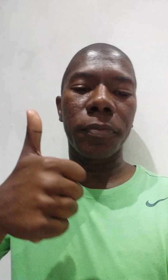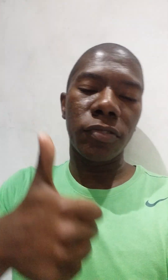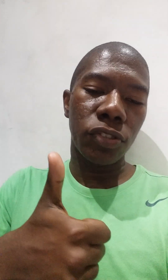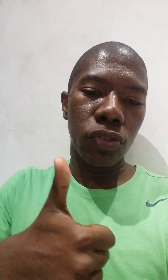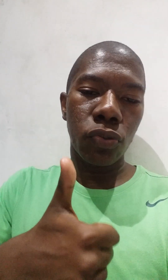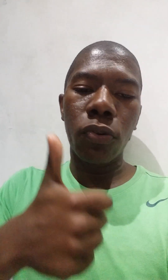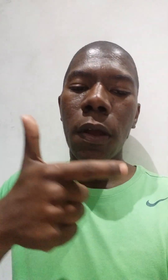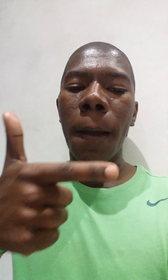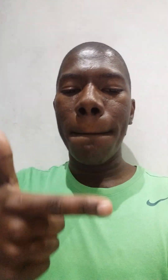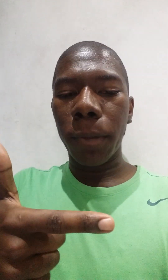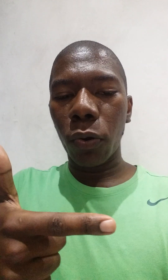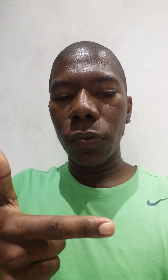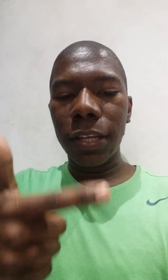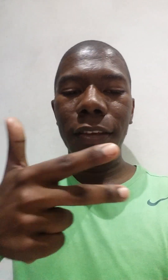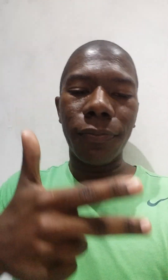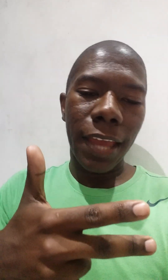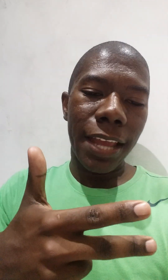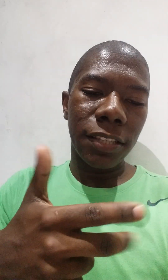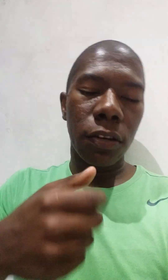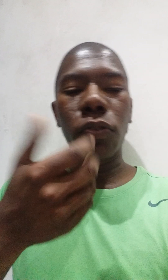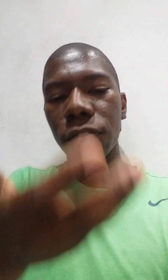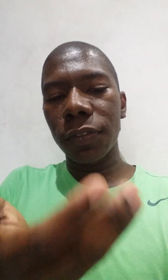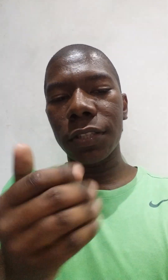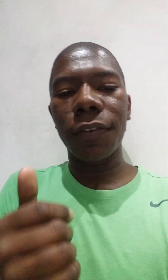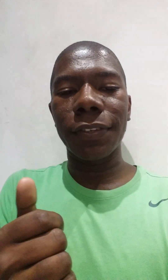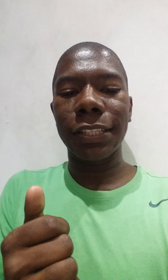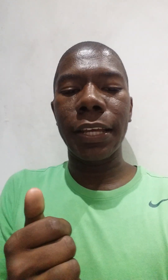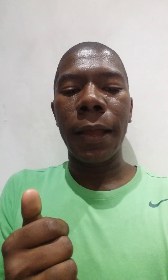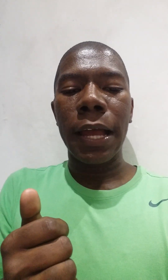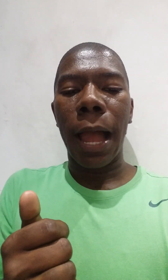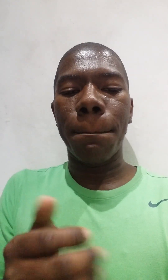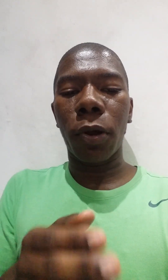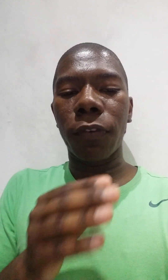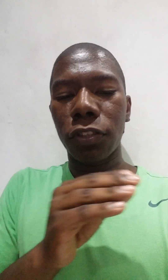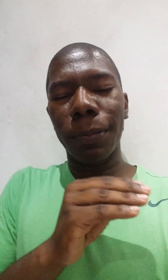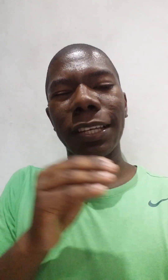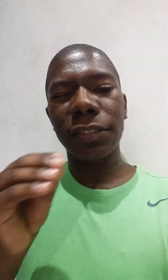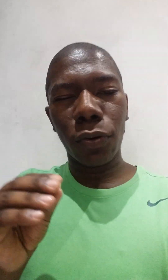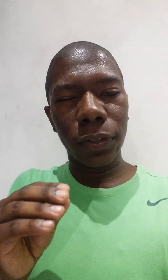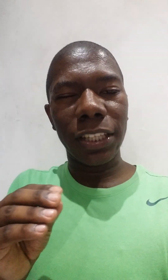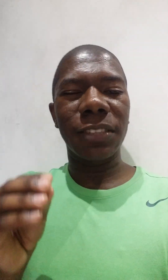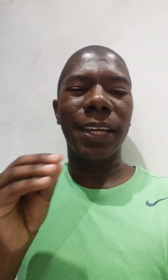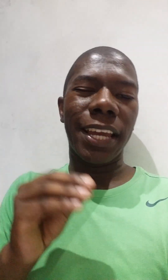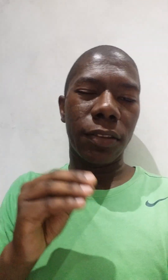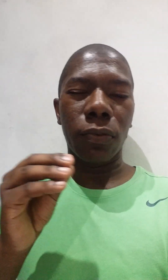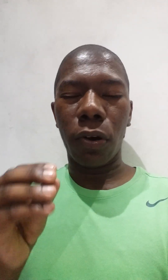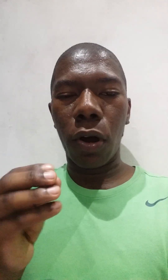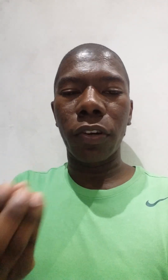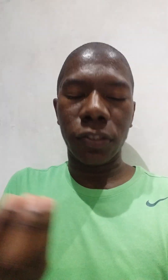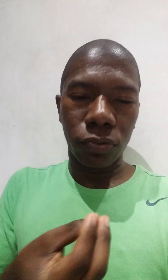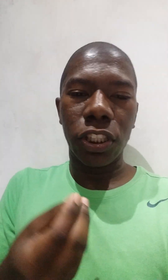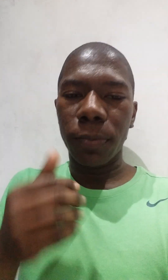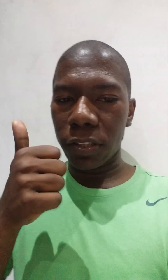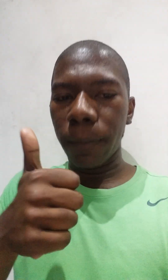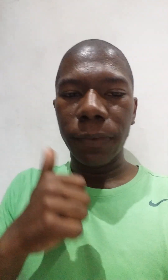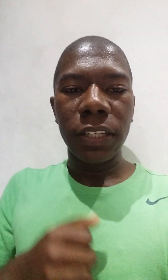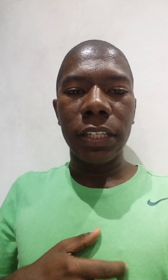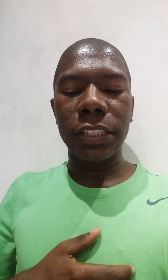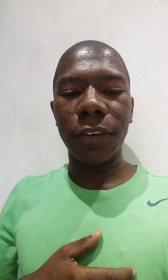meio de cisu proun e fiéis ou se você vai fazer a prova só para testar o conhecimento ou algo assim do tipo Então já